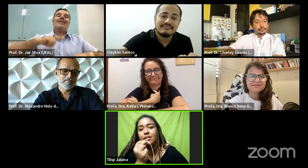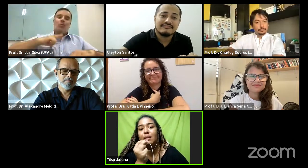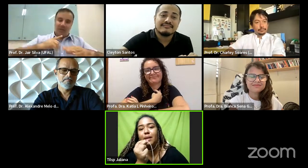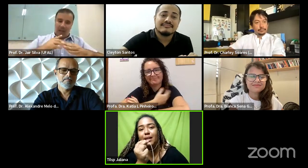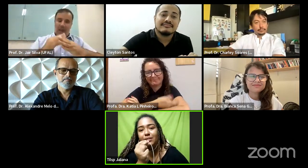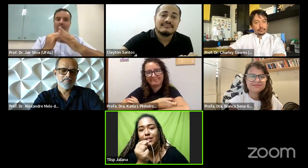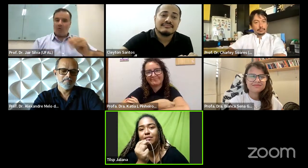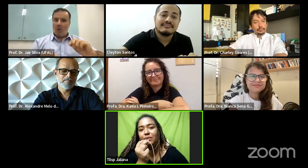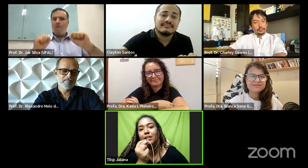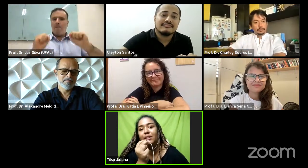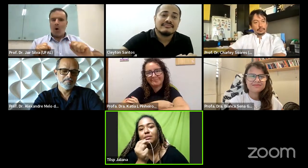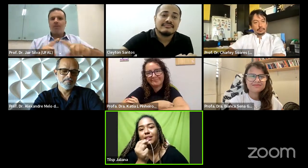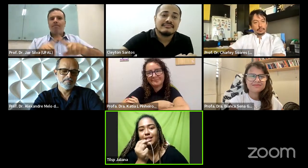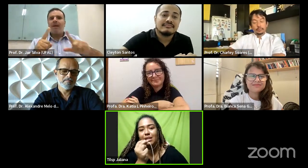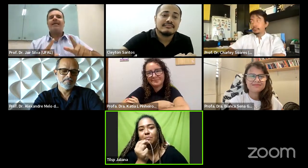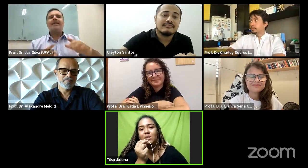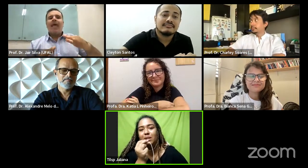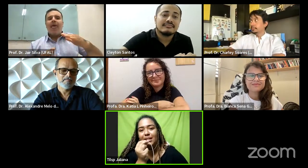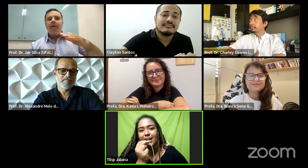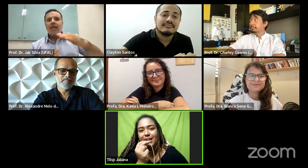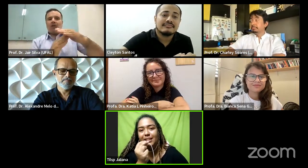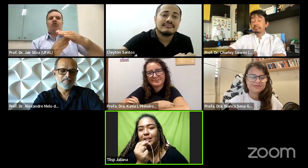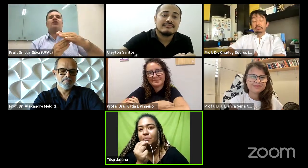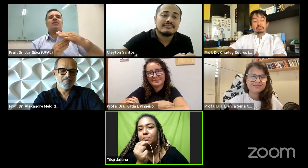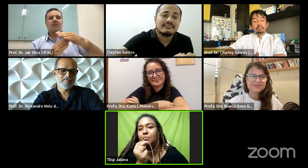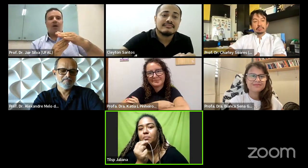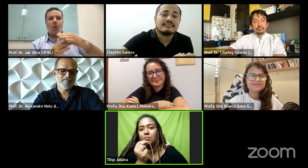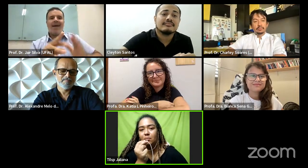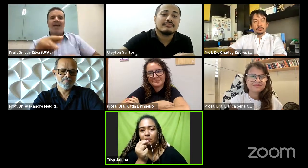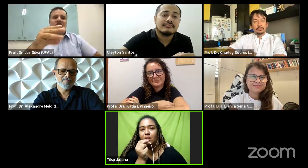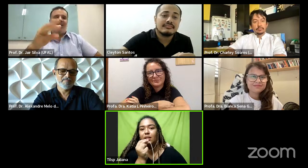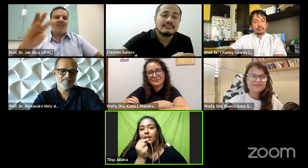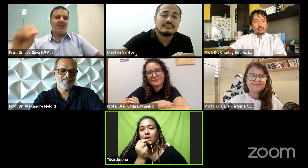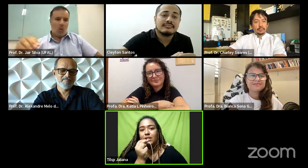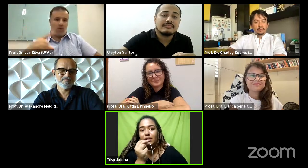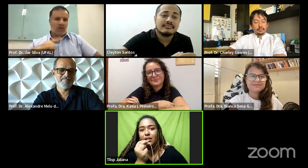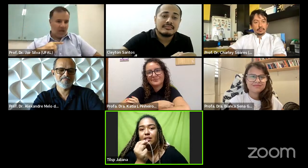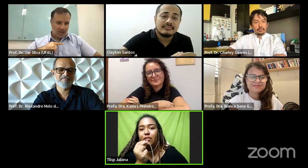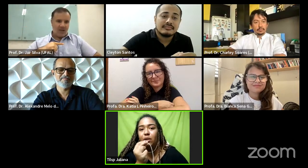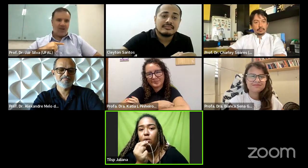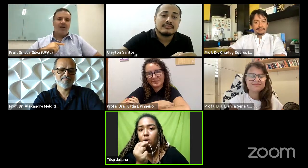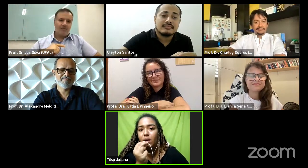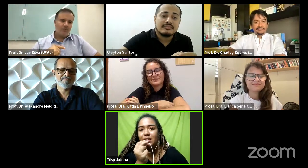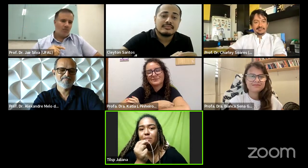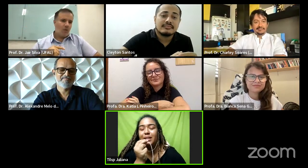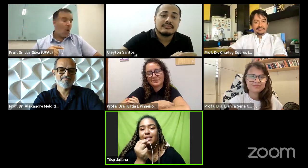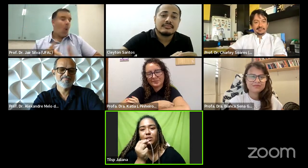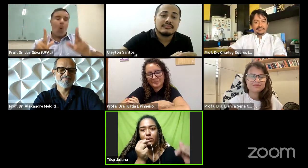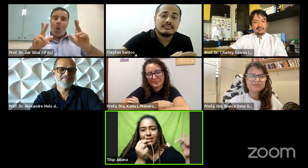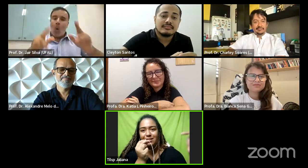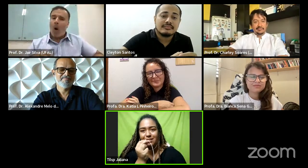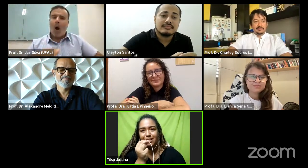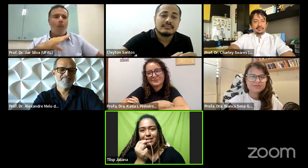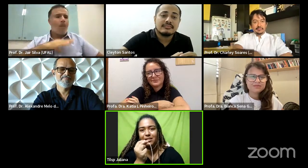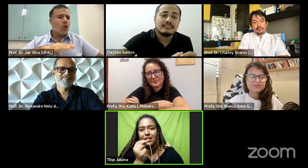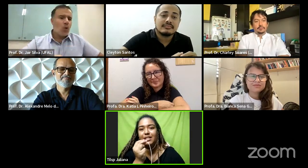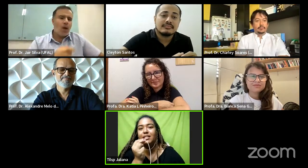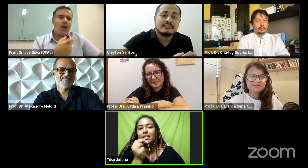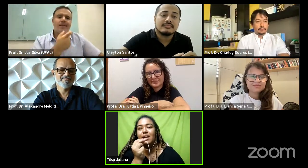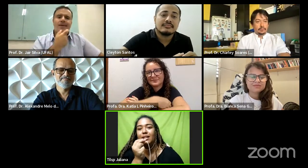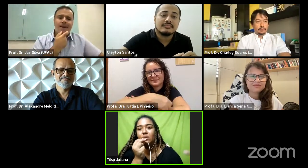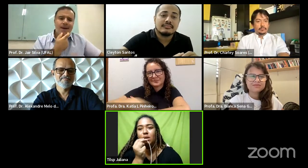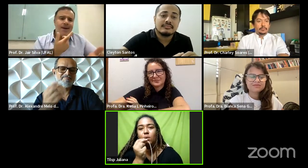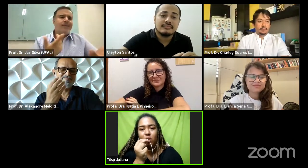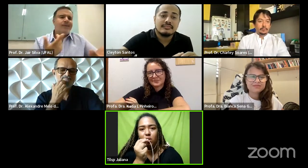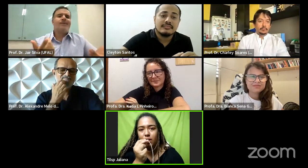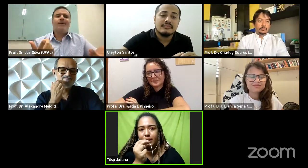já no sinal do sapato a gente viu que não tinha essa possibilidade. Então a gente identificou as limitações que existem